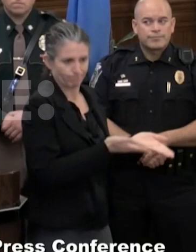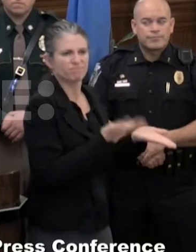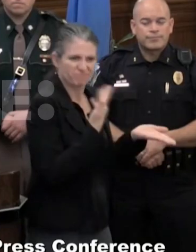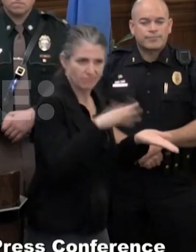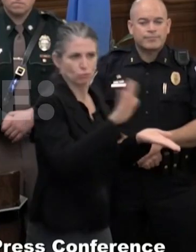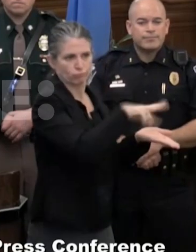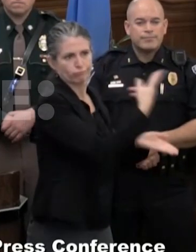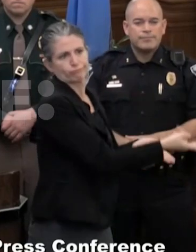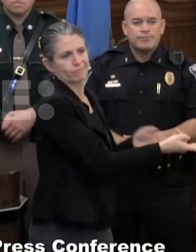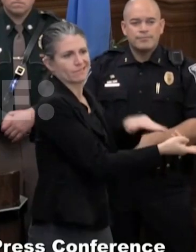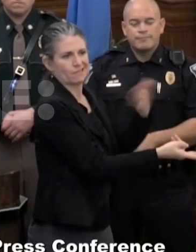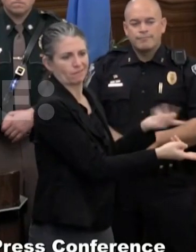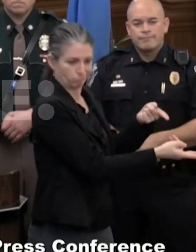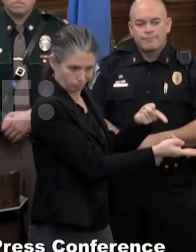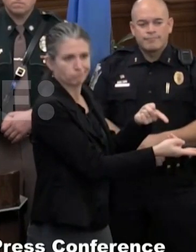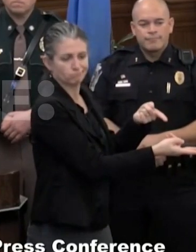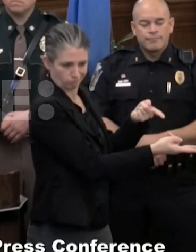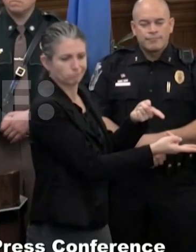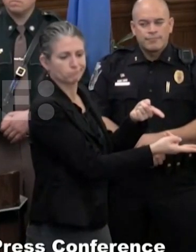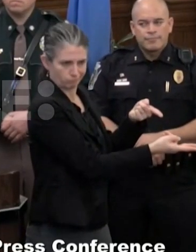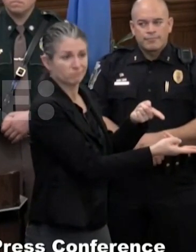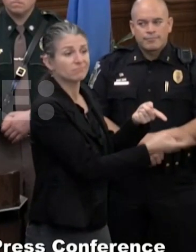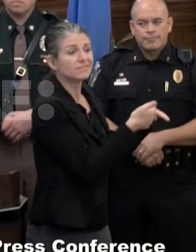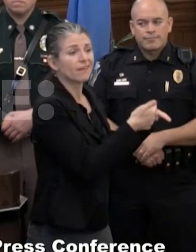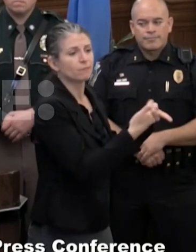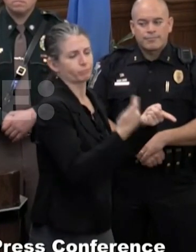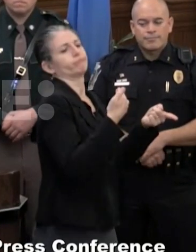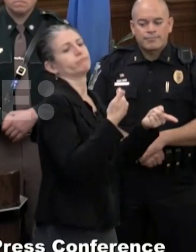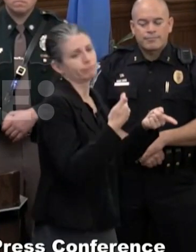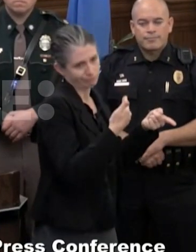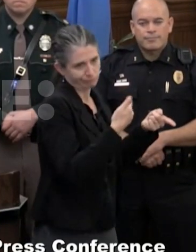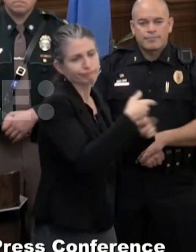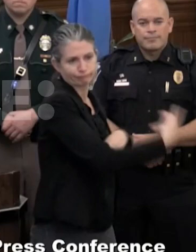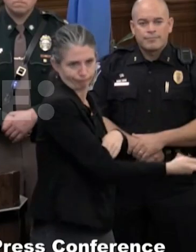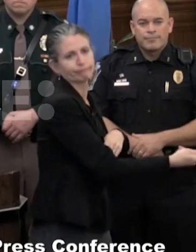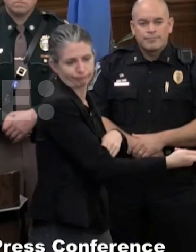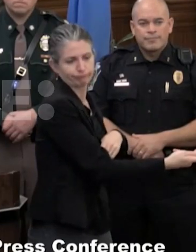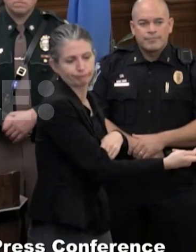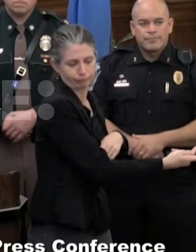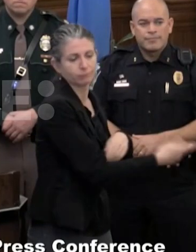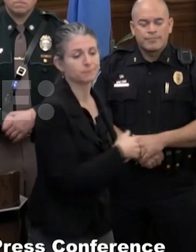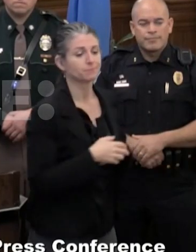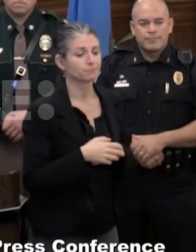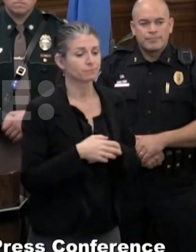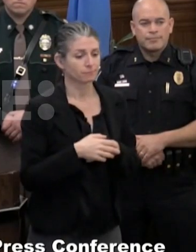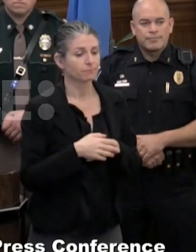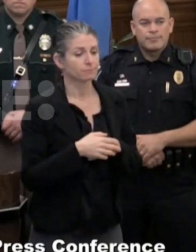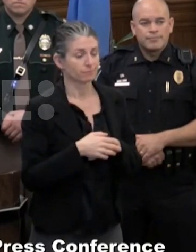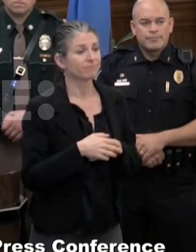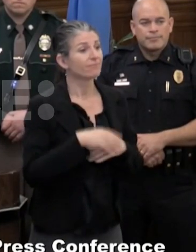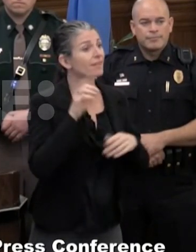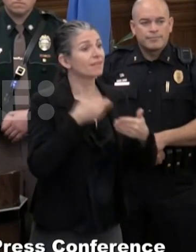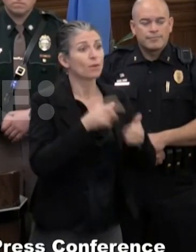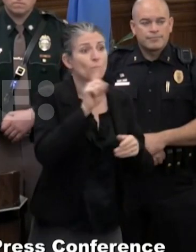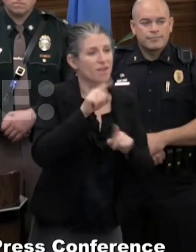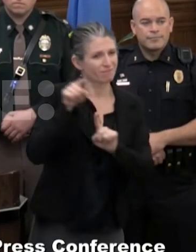coletiva pelo comissário do departamento de Segurança Pública do Main Mike sachu a arma com a qual disparou